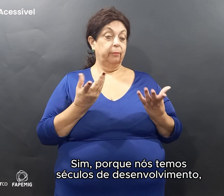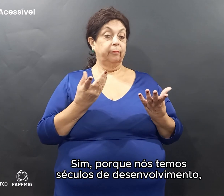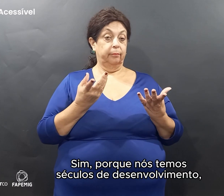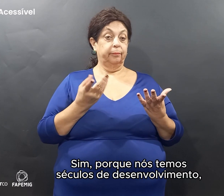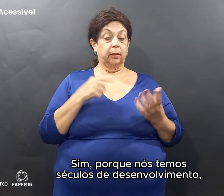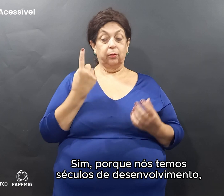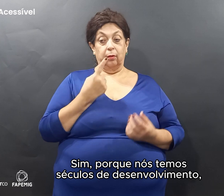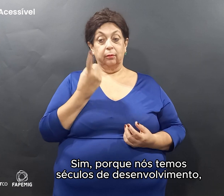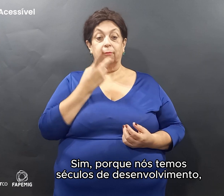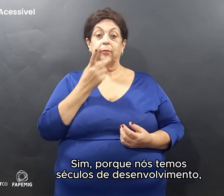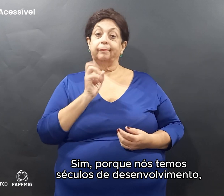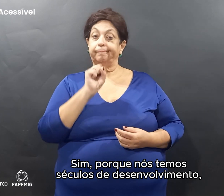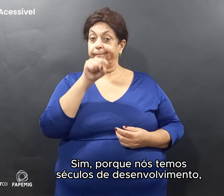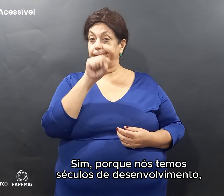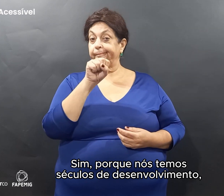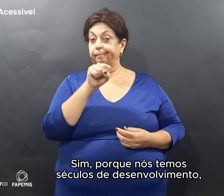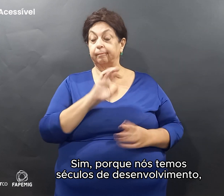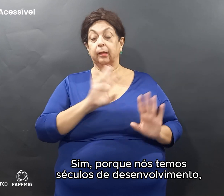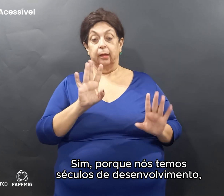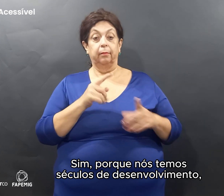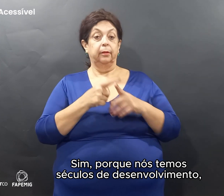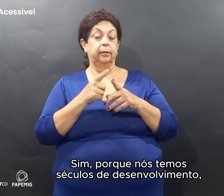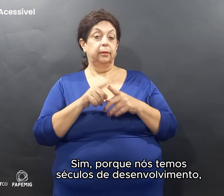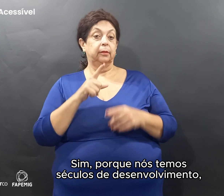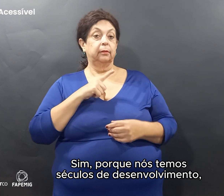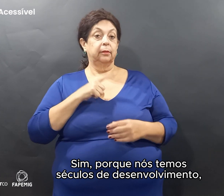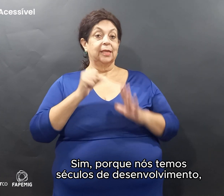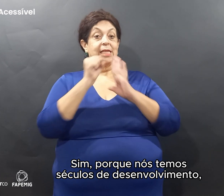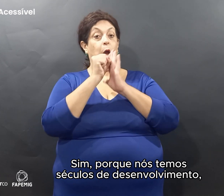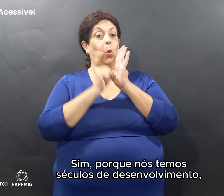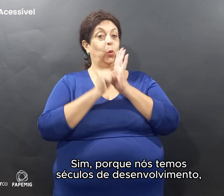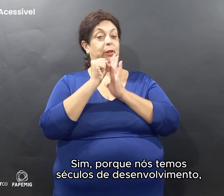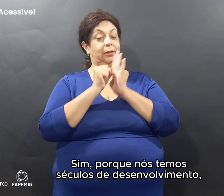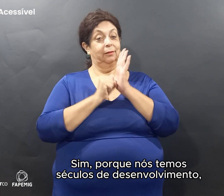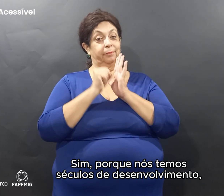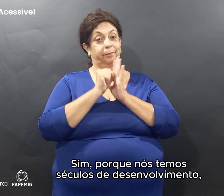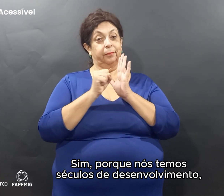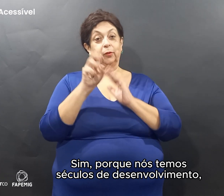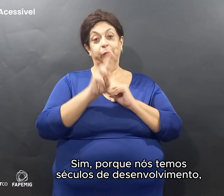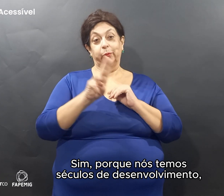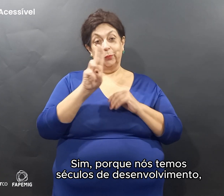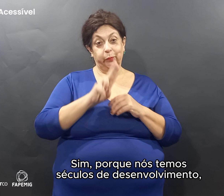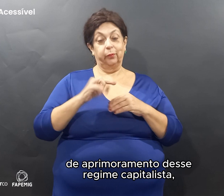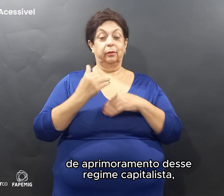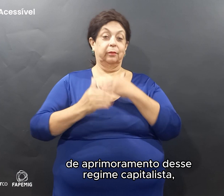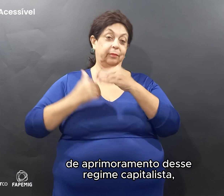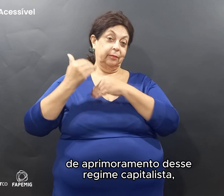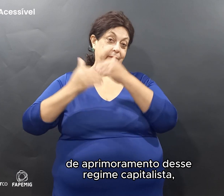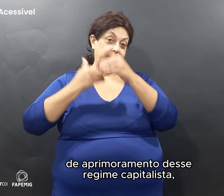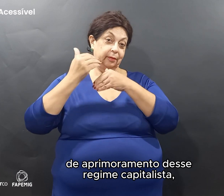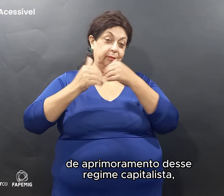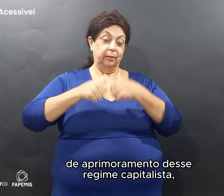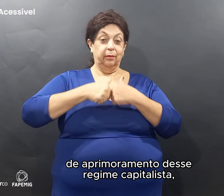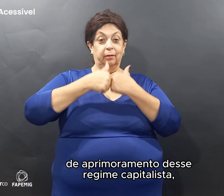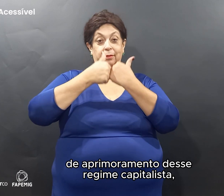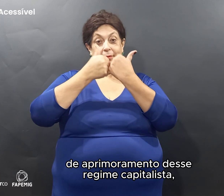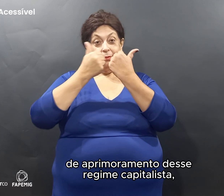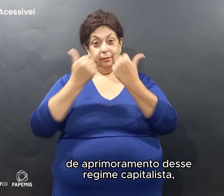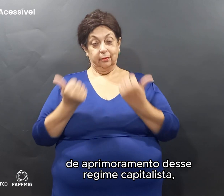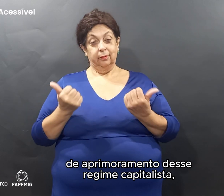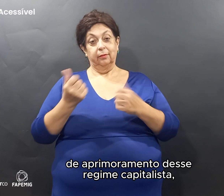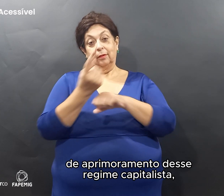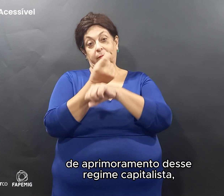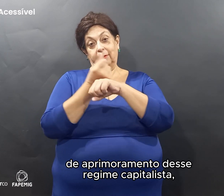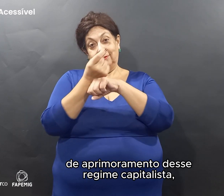Sim, porque nós temos aí séculos, né, de desenvolvimento, de aprimoramento desse